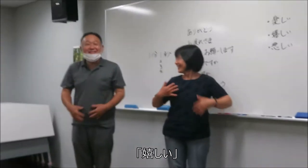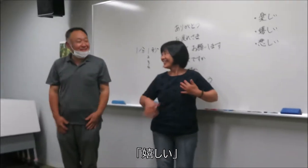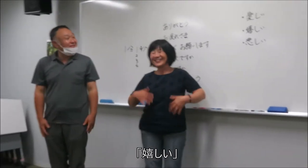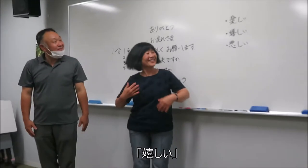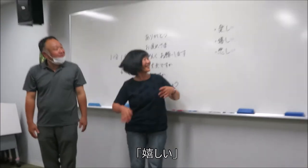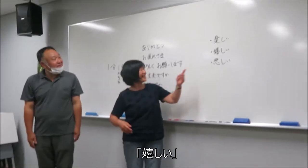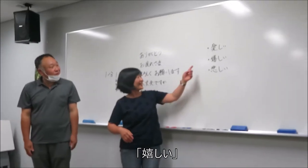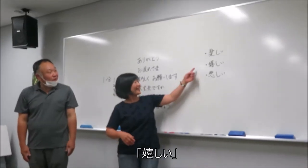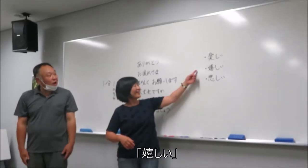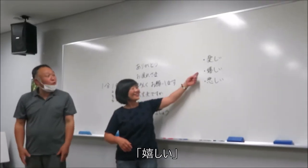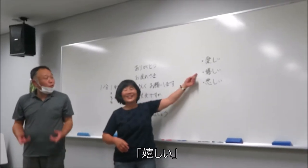楽しい。